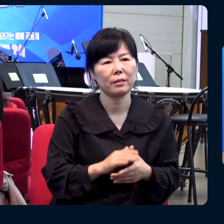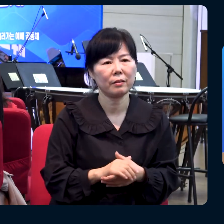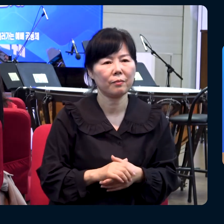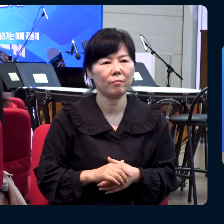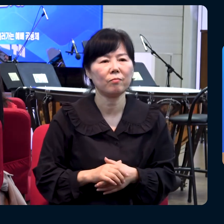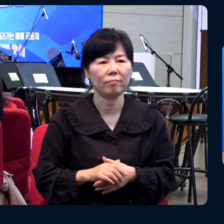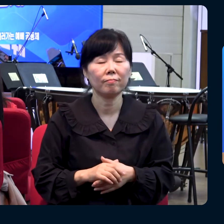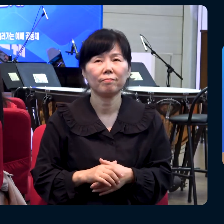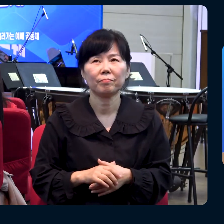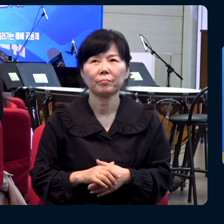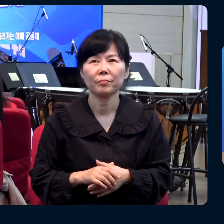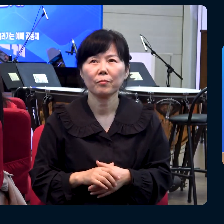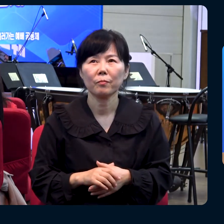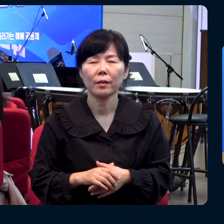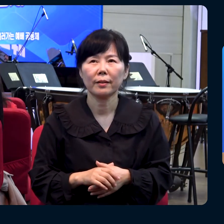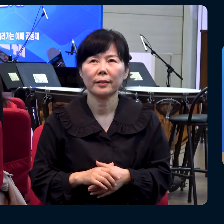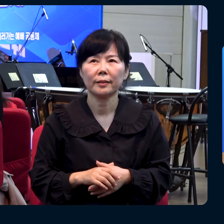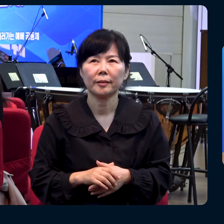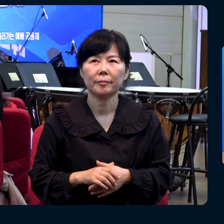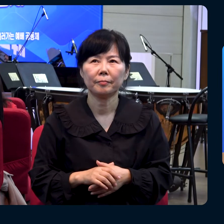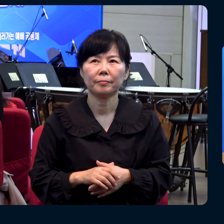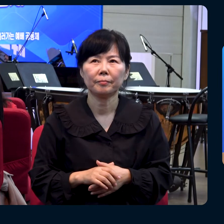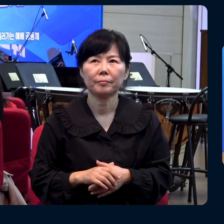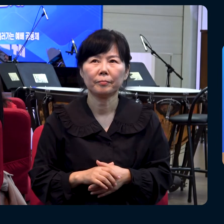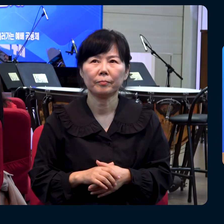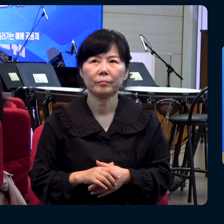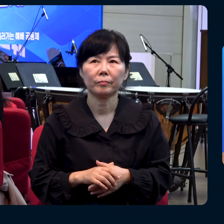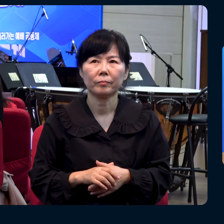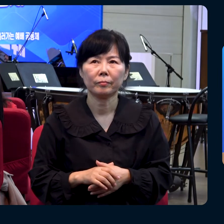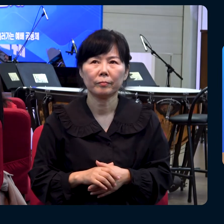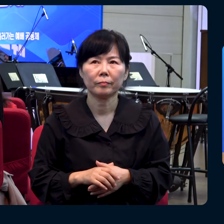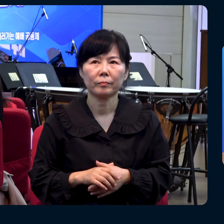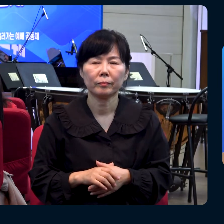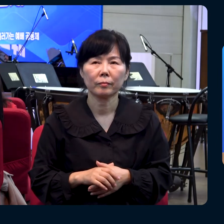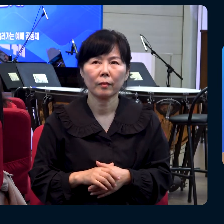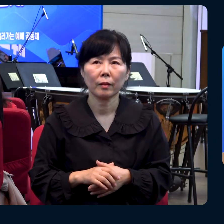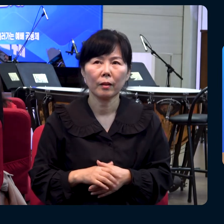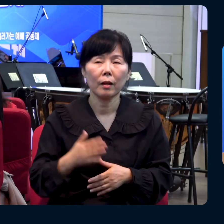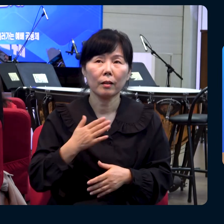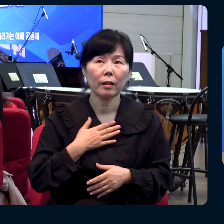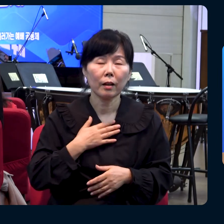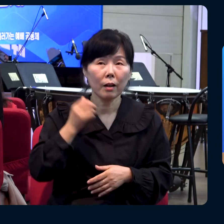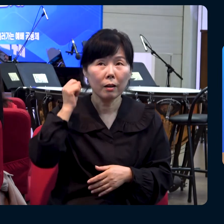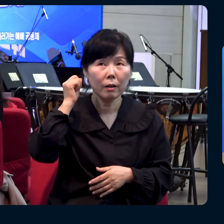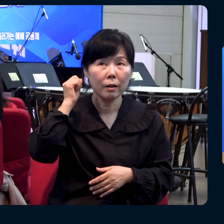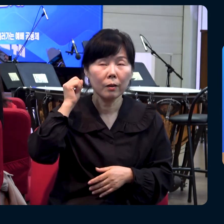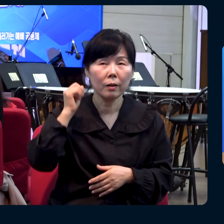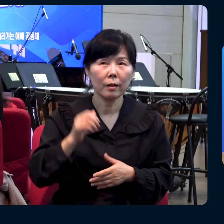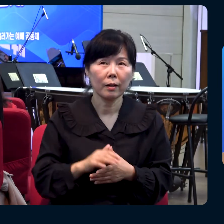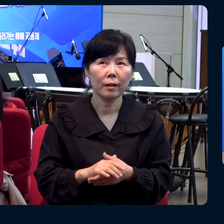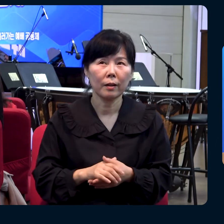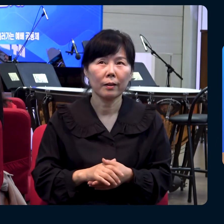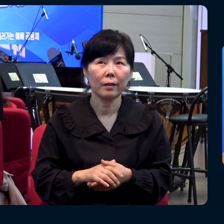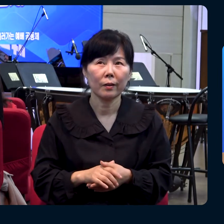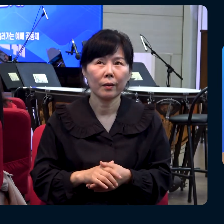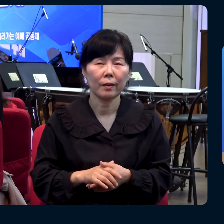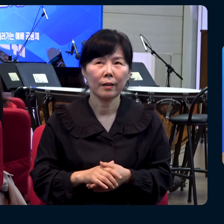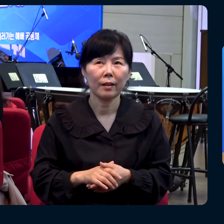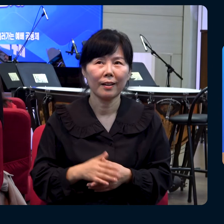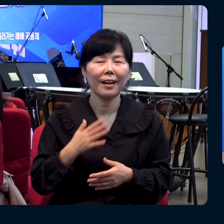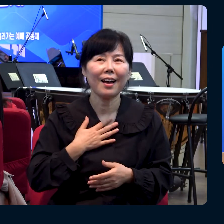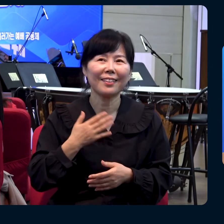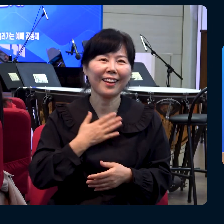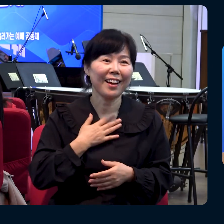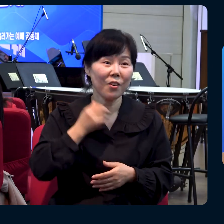단디 제가 호텔 방에 들어갔더니 여기 오신 것을 억수로 환영합니다. 그래서 제가